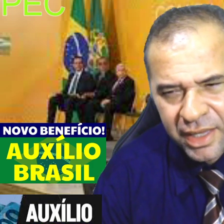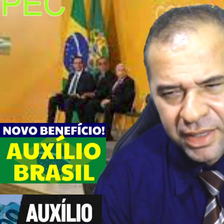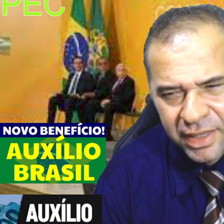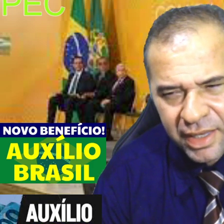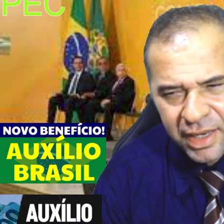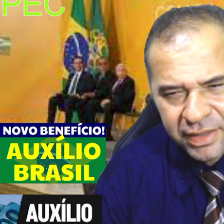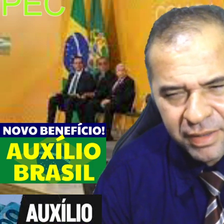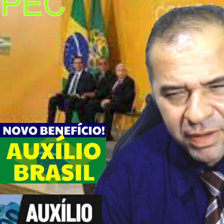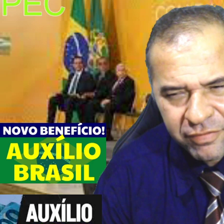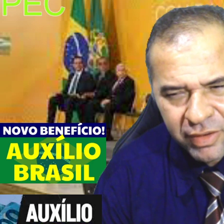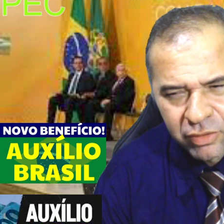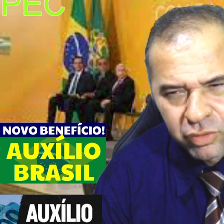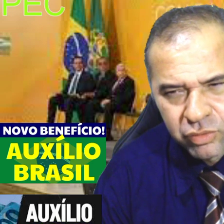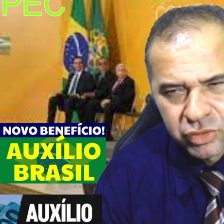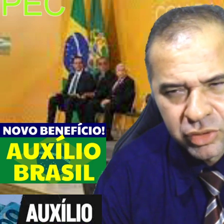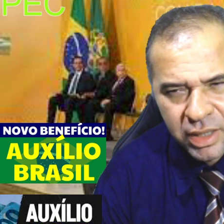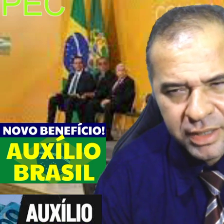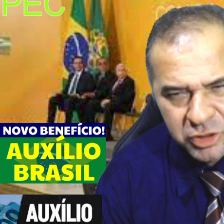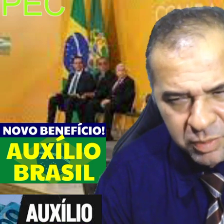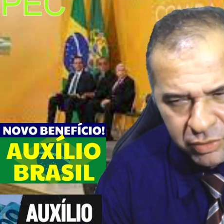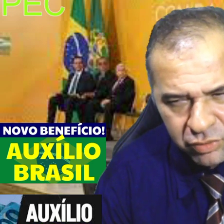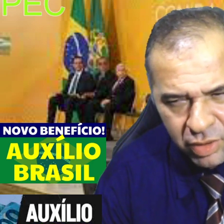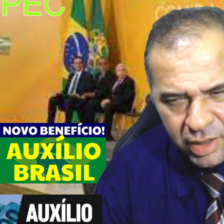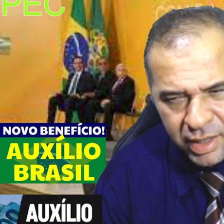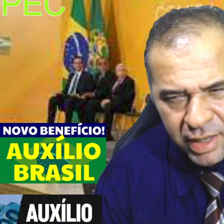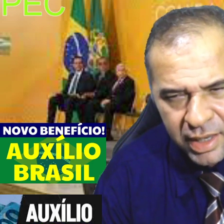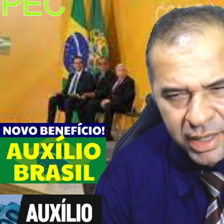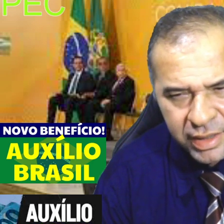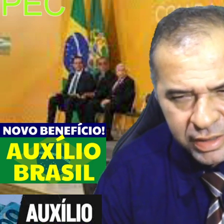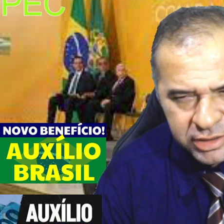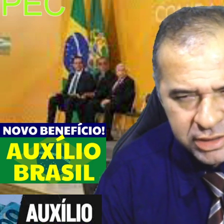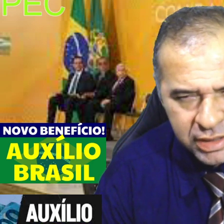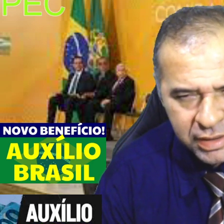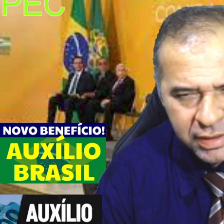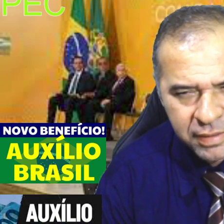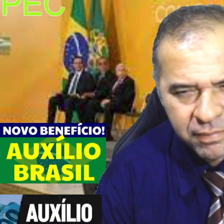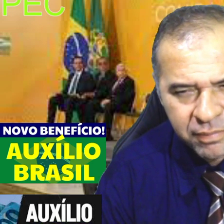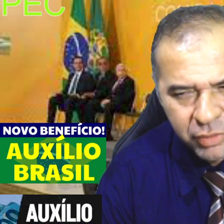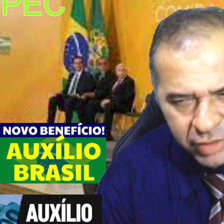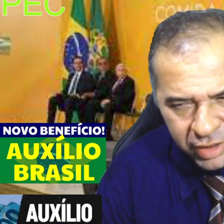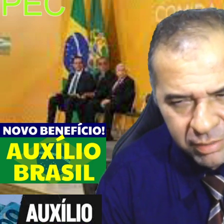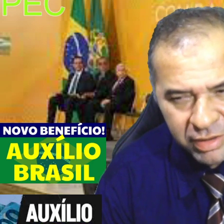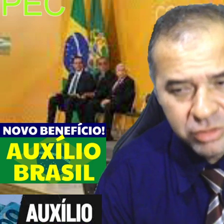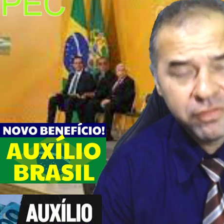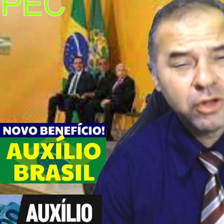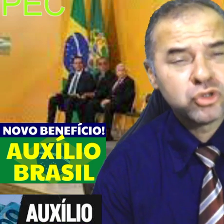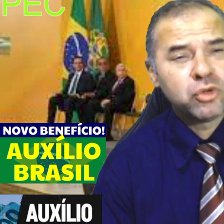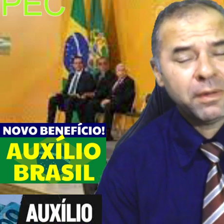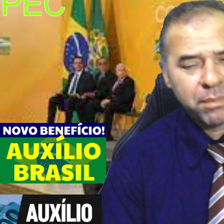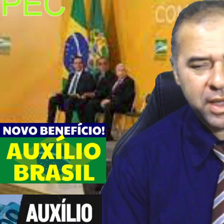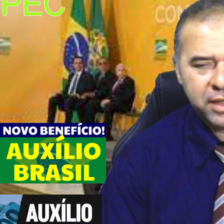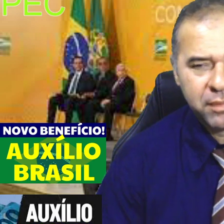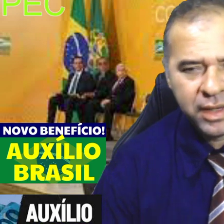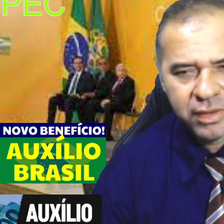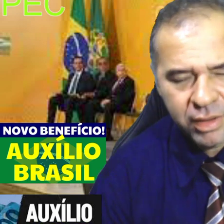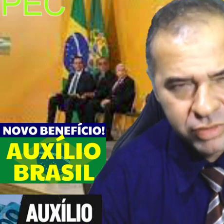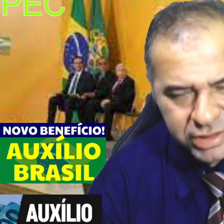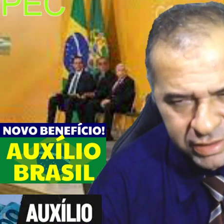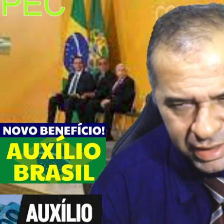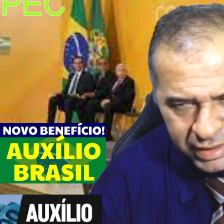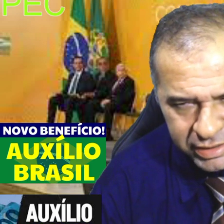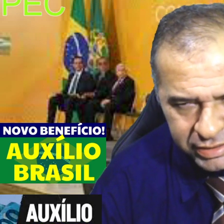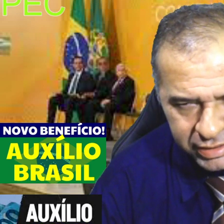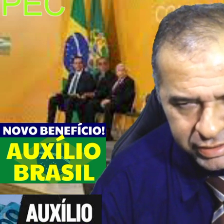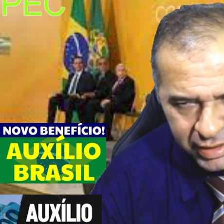mesa e ele também falou a respeito é desse programa inclusive falou sobre a PEC também